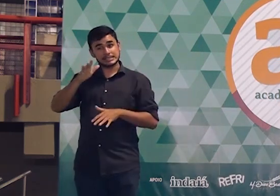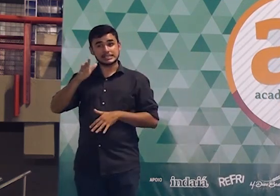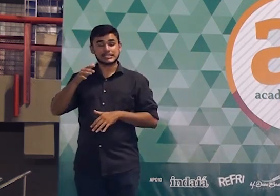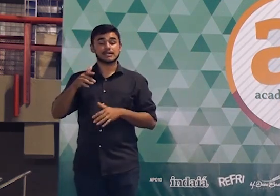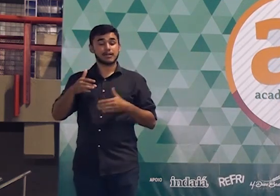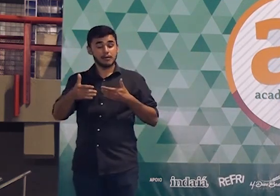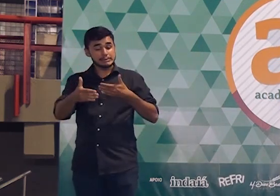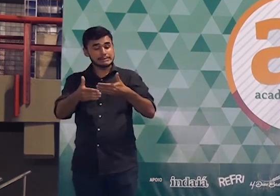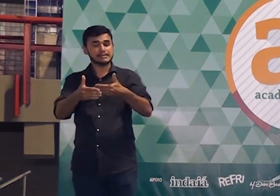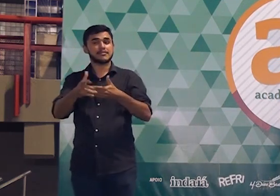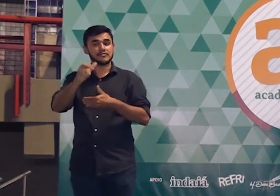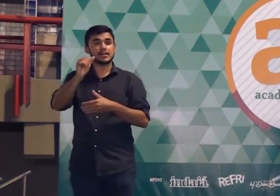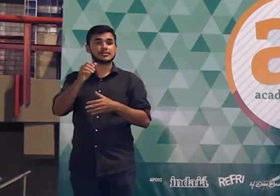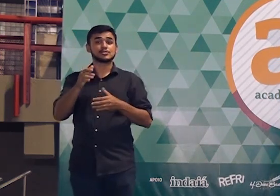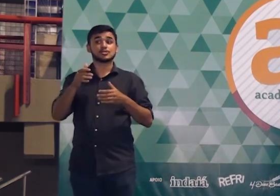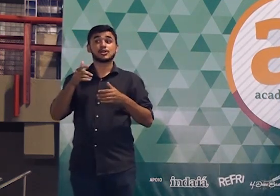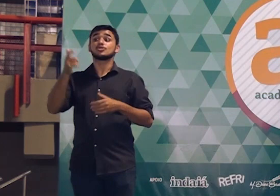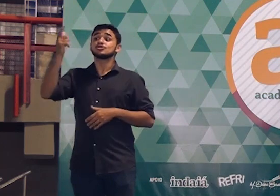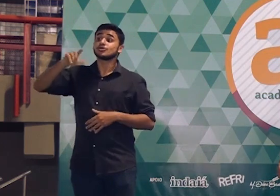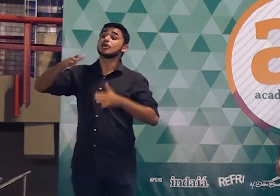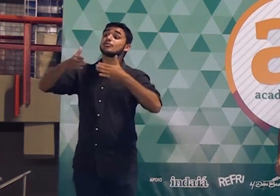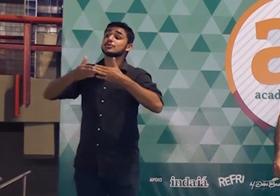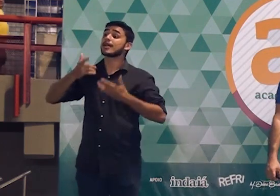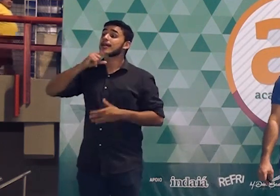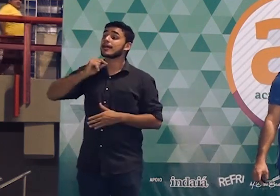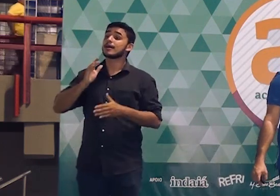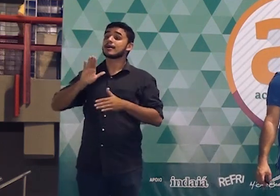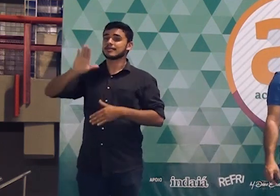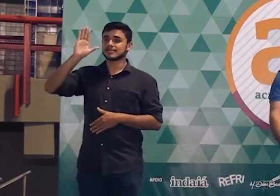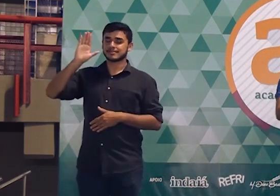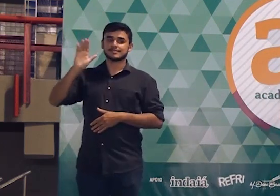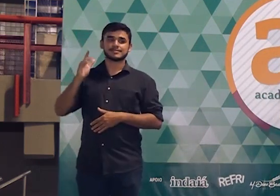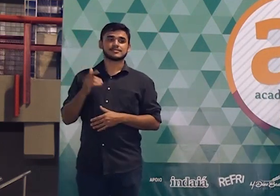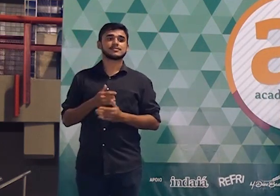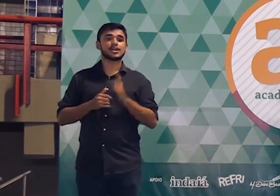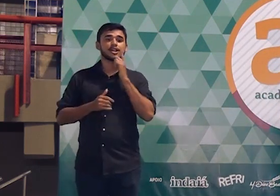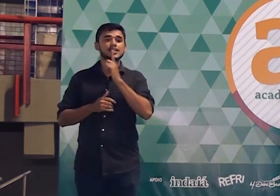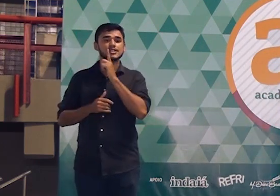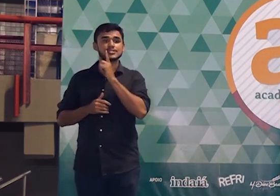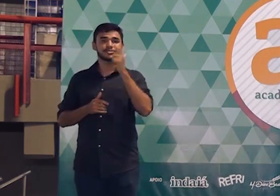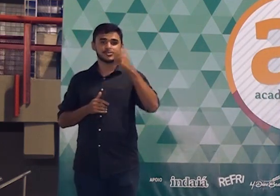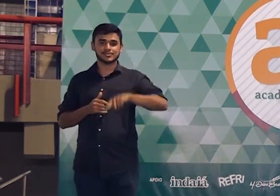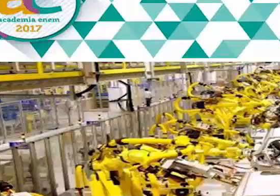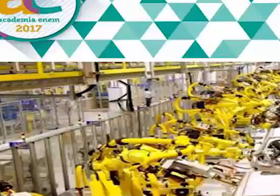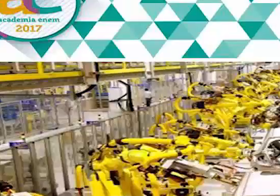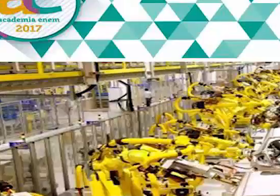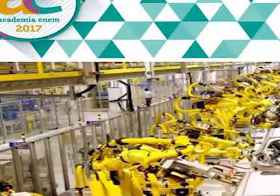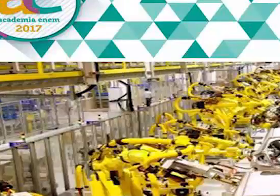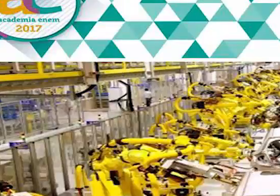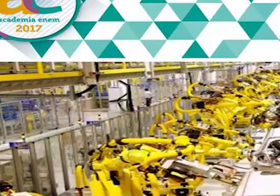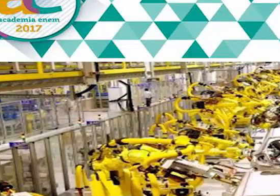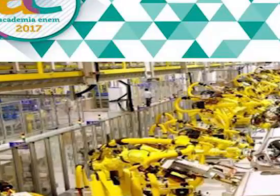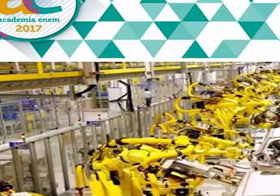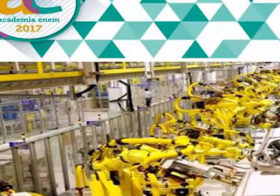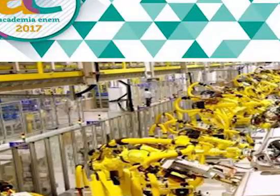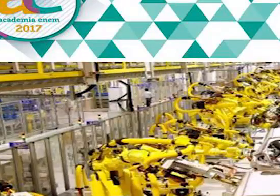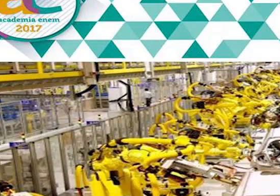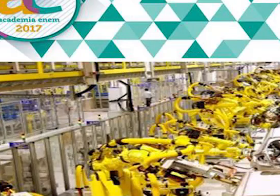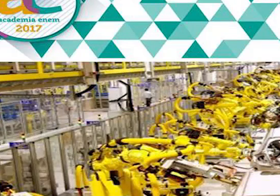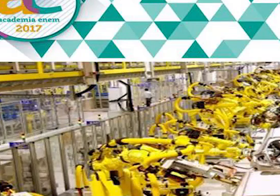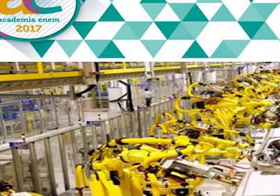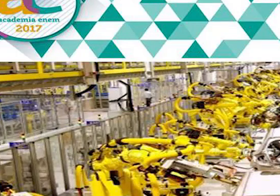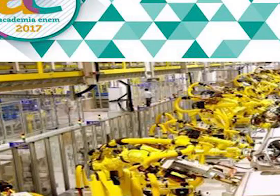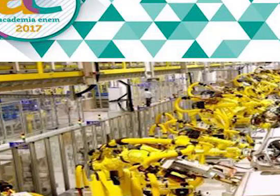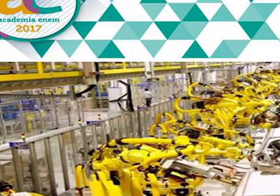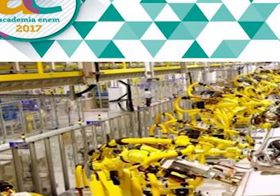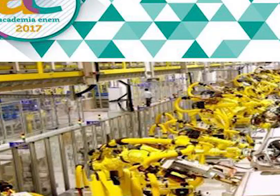tem mais, tá? No final a gente vai distribuir até merenda. Não, tô brincando. Ó, Trigueiro, tem muita tecnologia no carro Toyota?